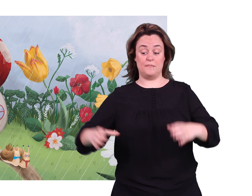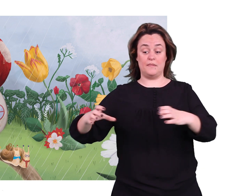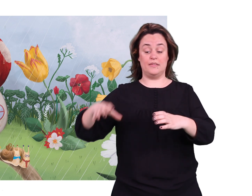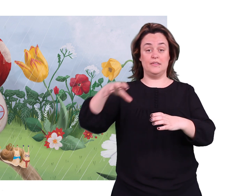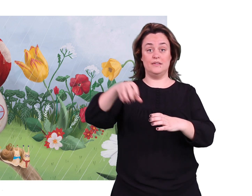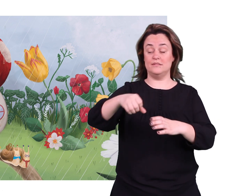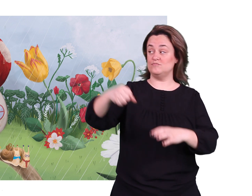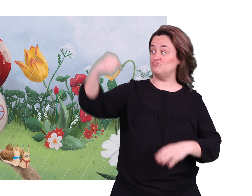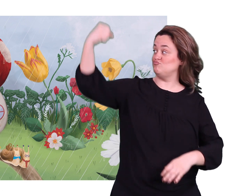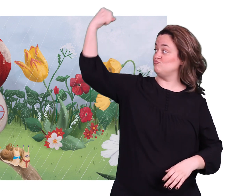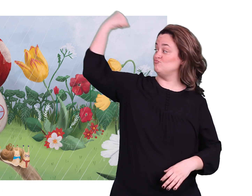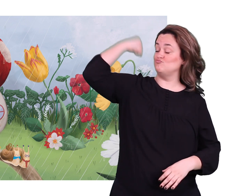ouvrent la marche.